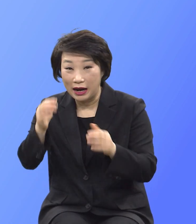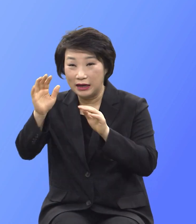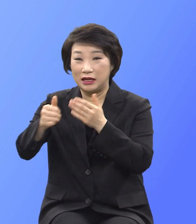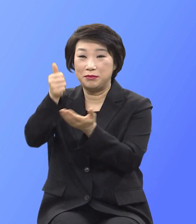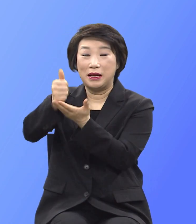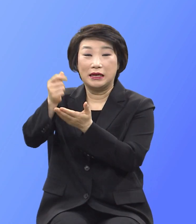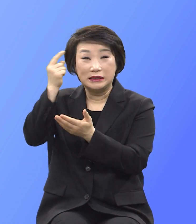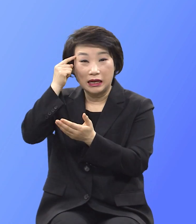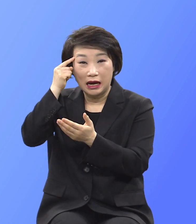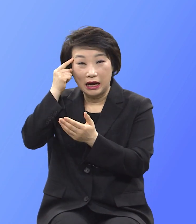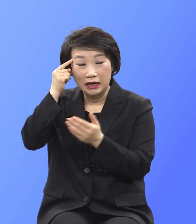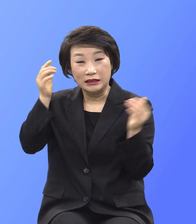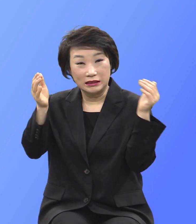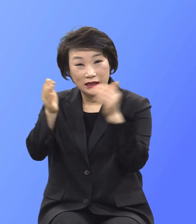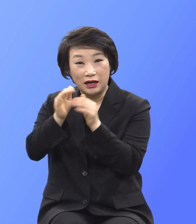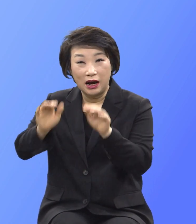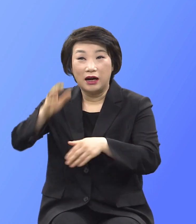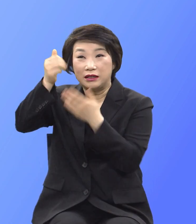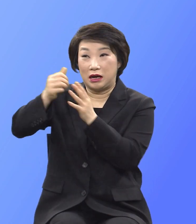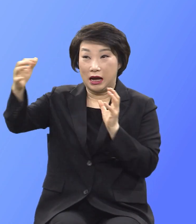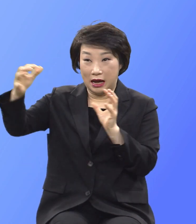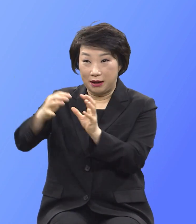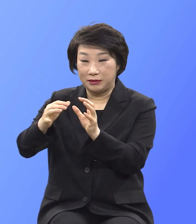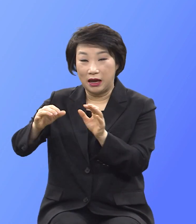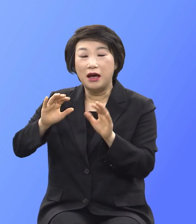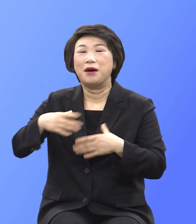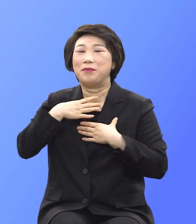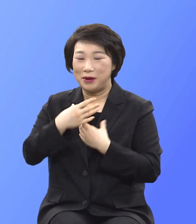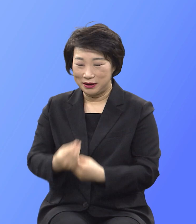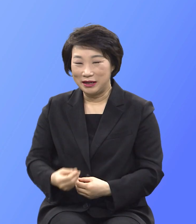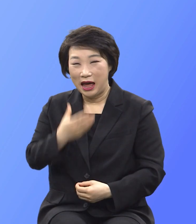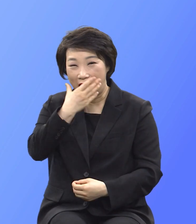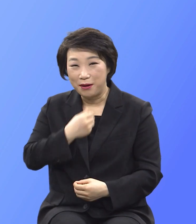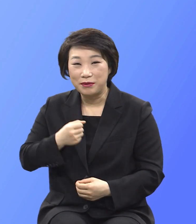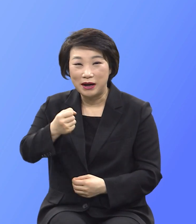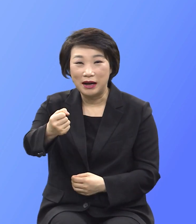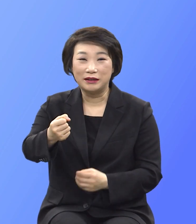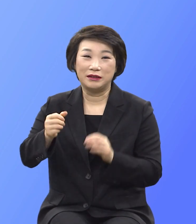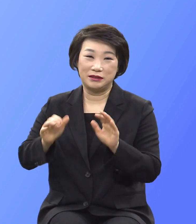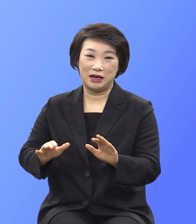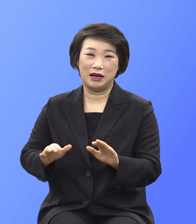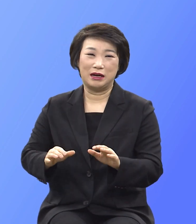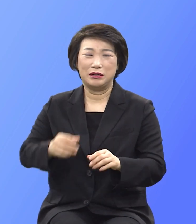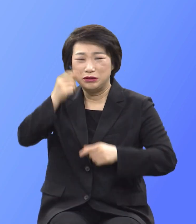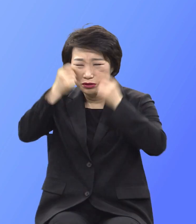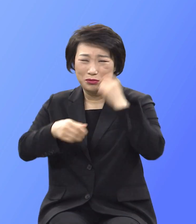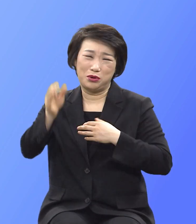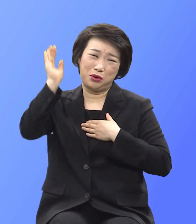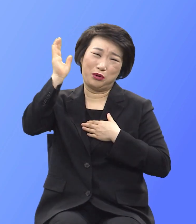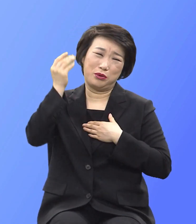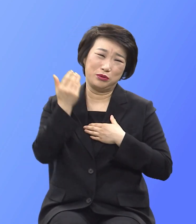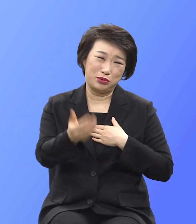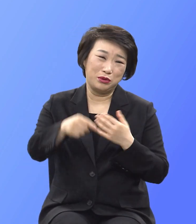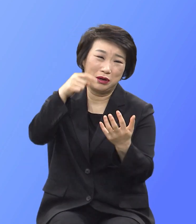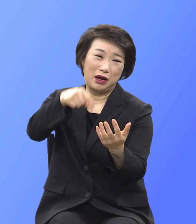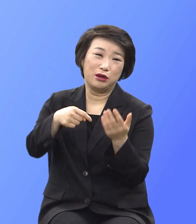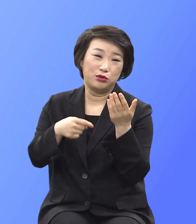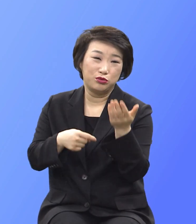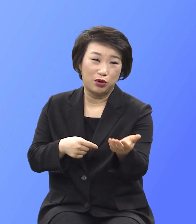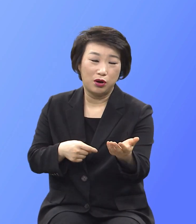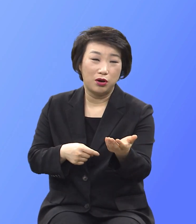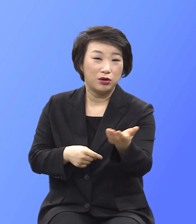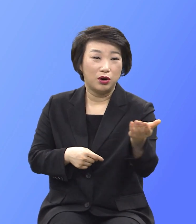하나님의 생각에 이르러 하나님과 함께 평안하고 행복하기를 눈물로 호소하며 가르쳐도